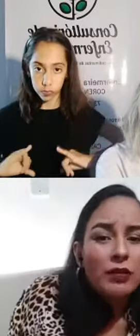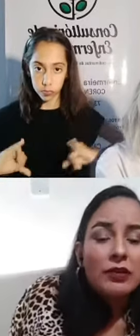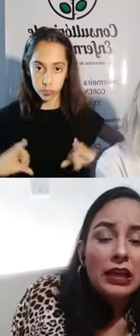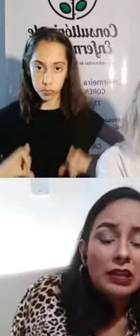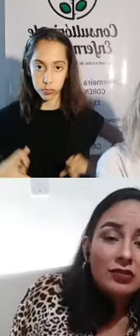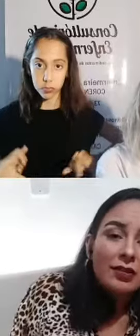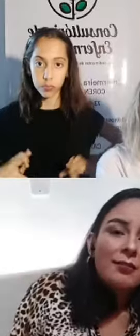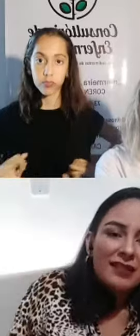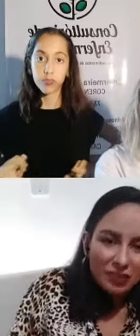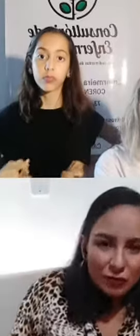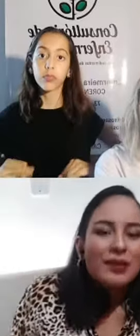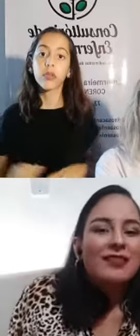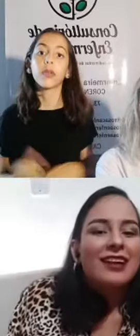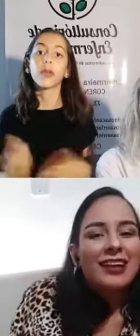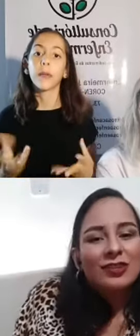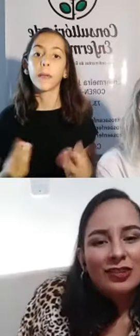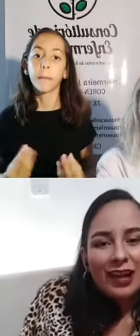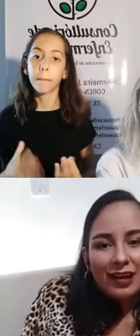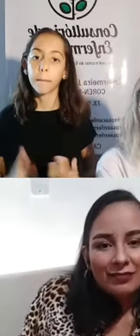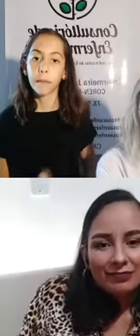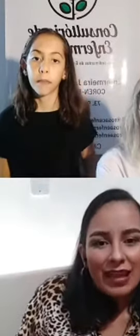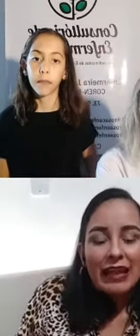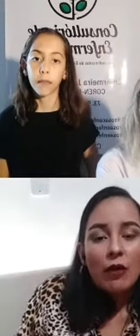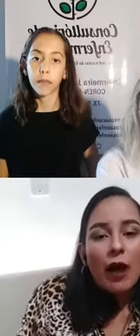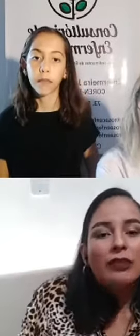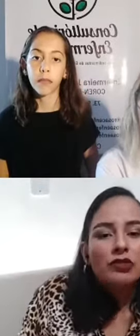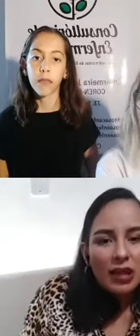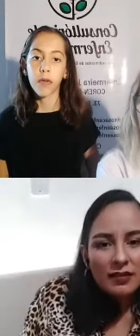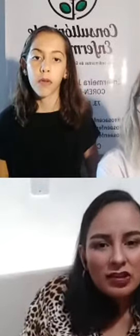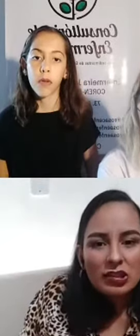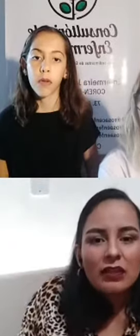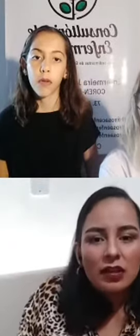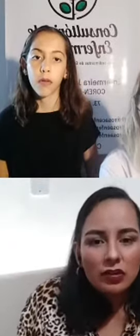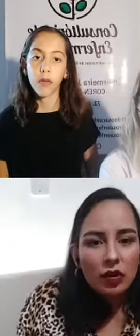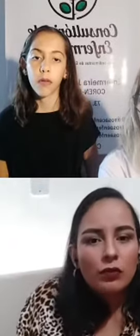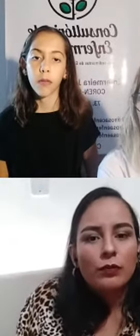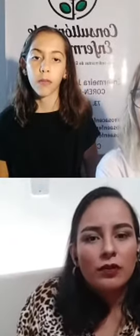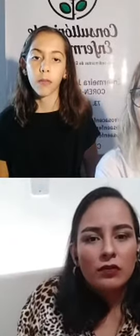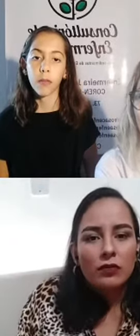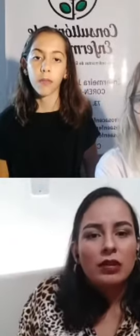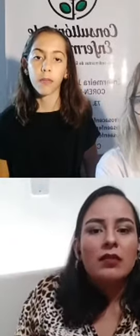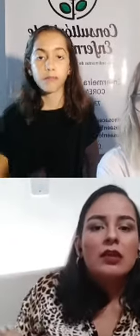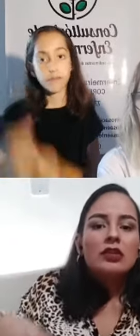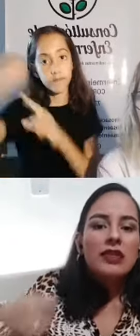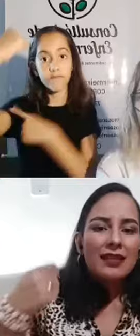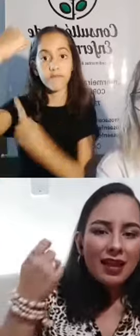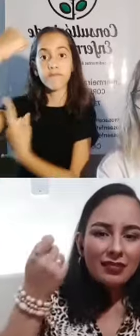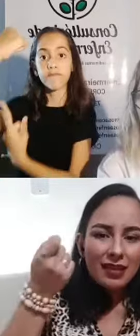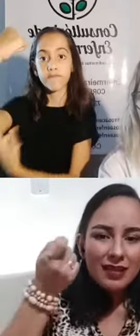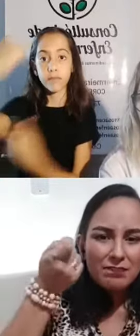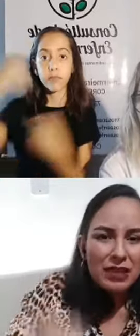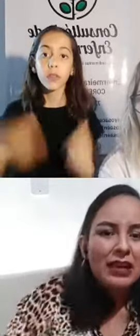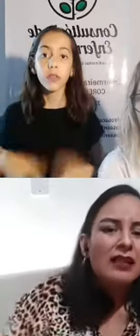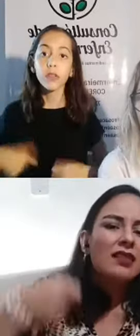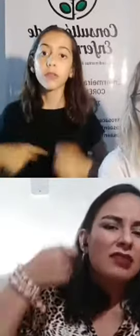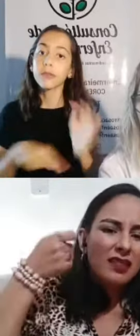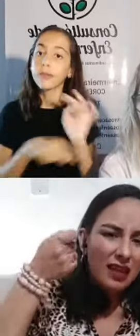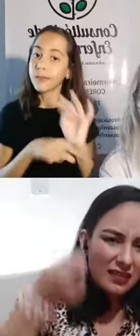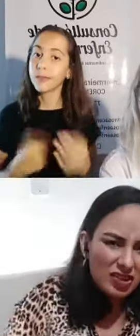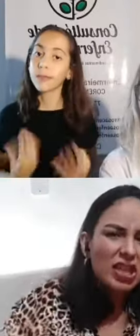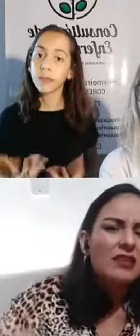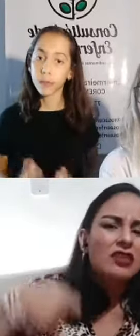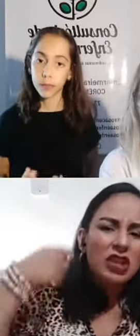muito evidente, mas a gente precisa questionar. E aí é o ato de resistência de nós, professores, dessa implicação,